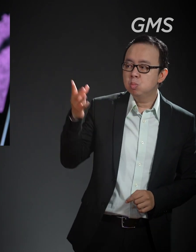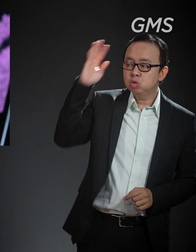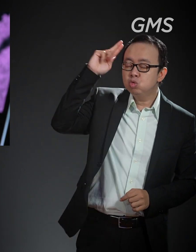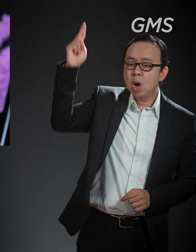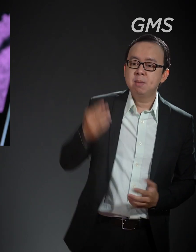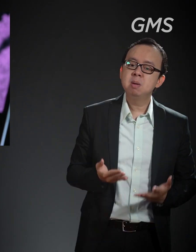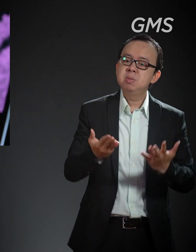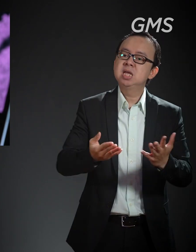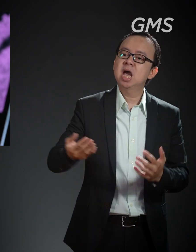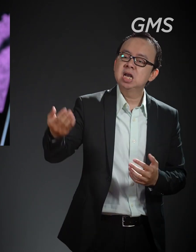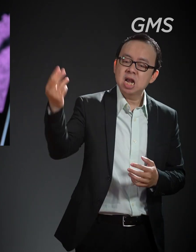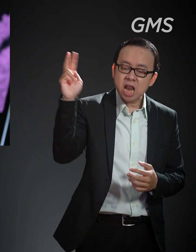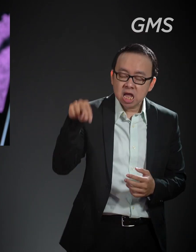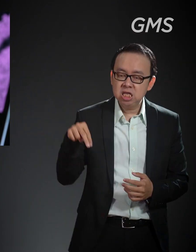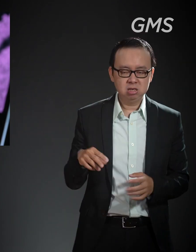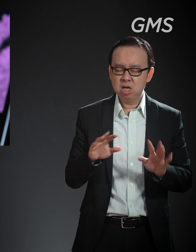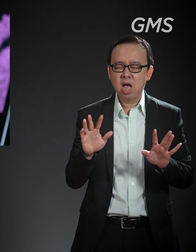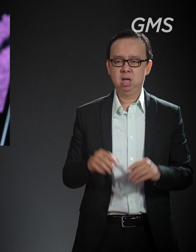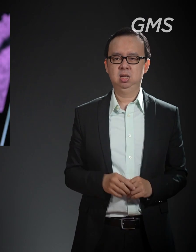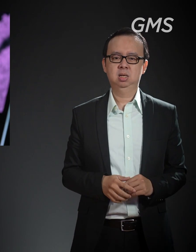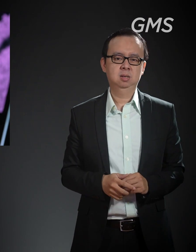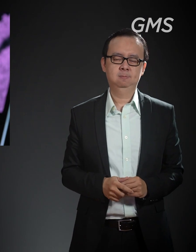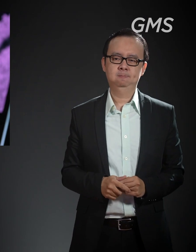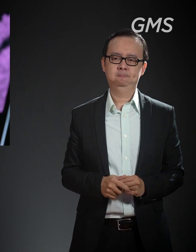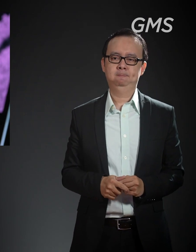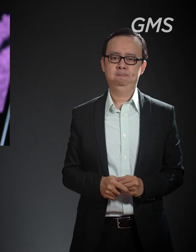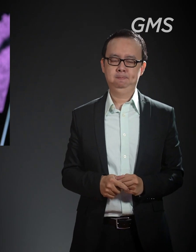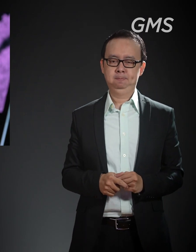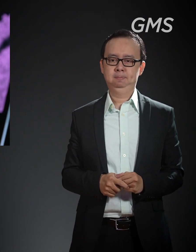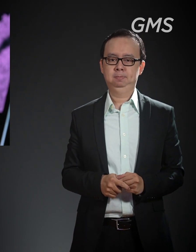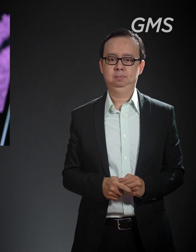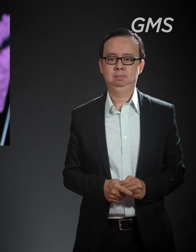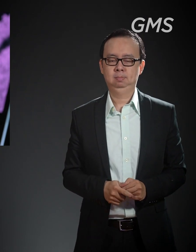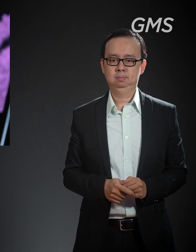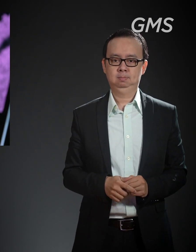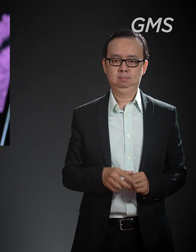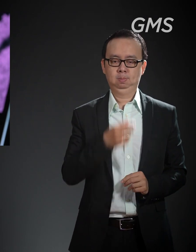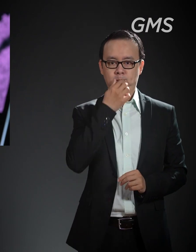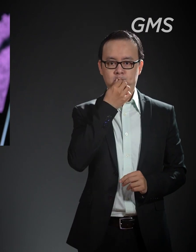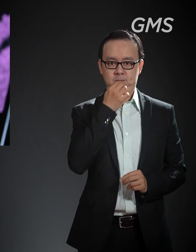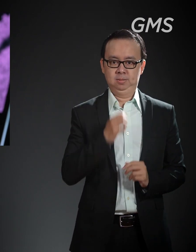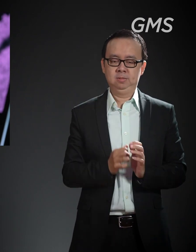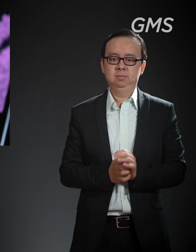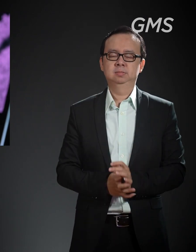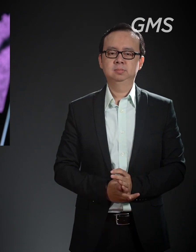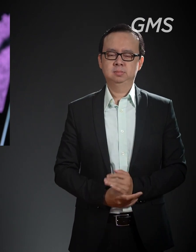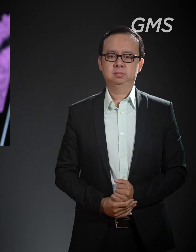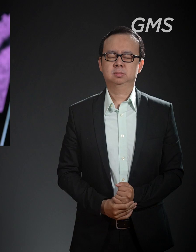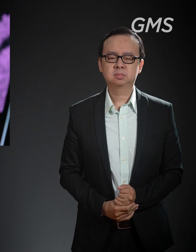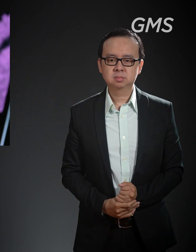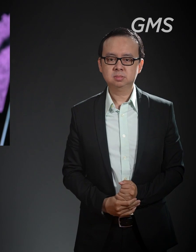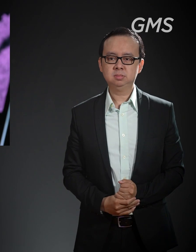tahu bagaimana memberkati dan memelihara umatnya yang taat, umatnya yang memberi